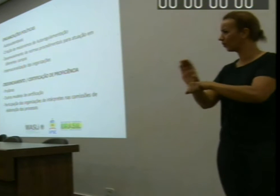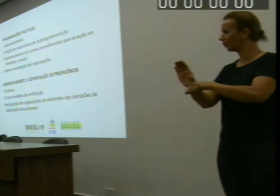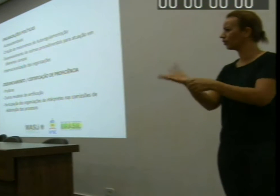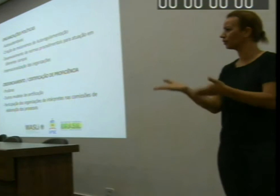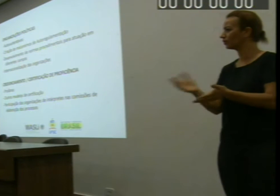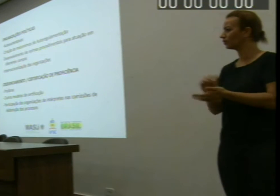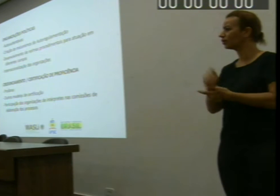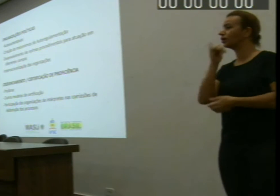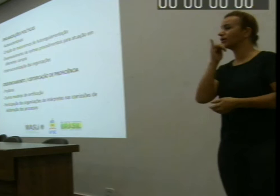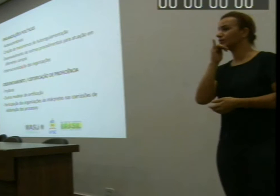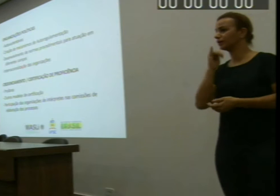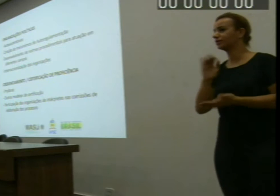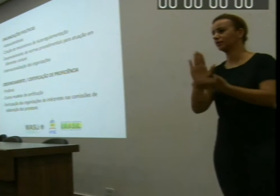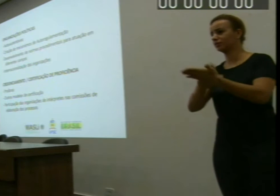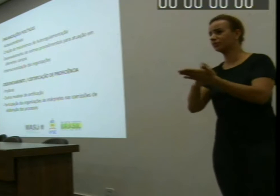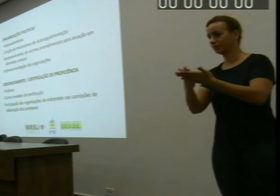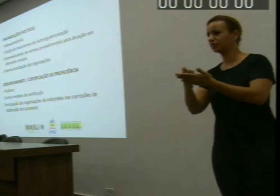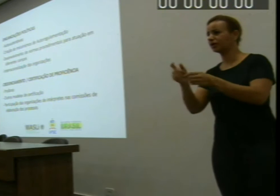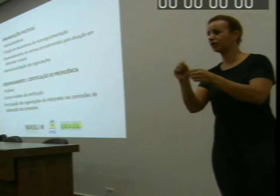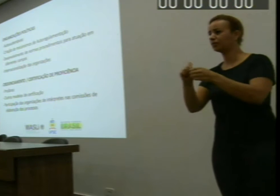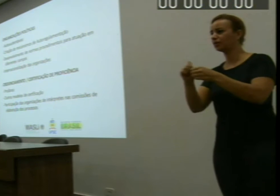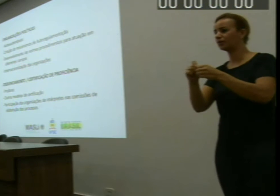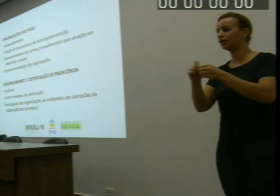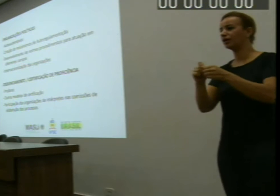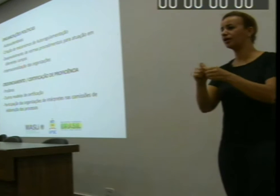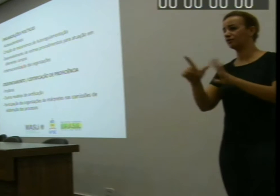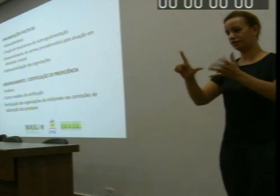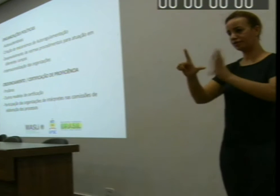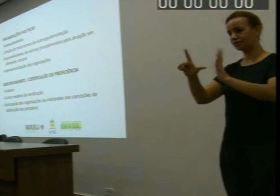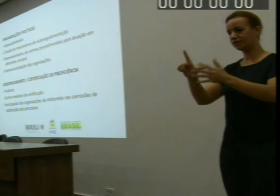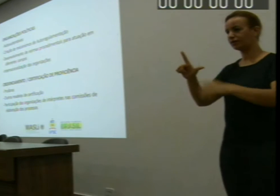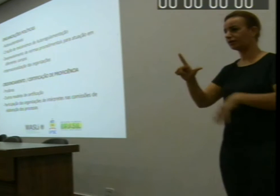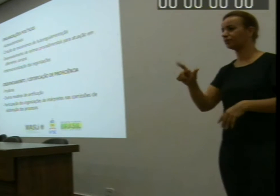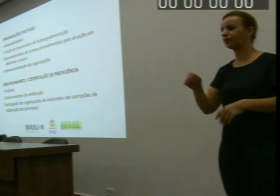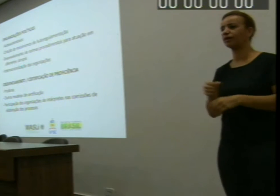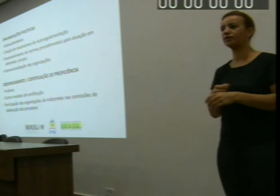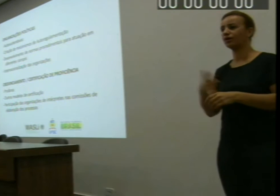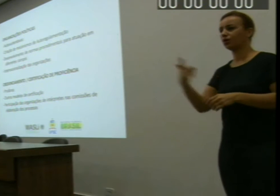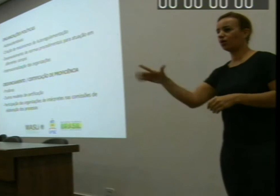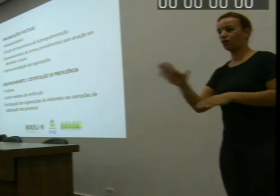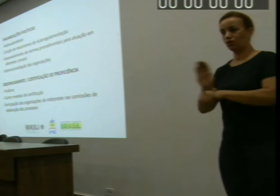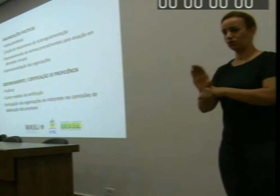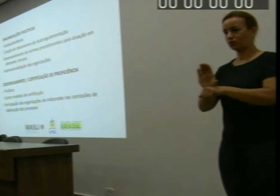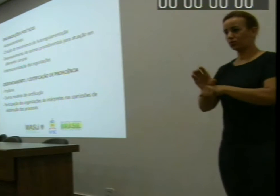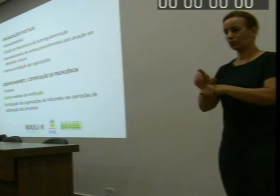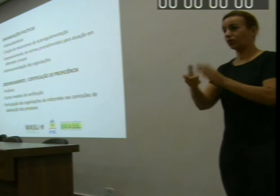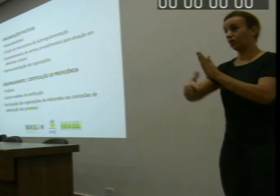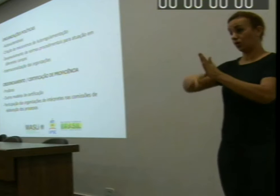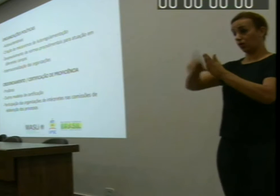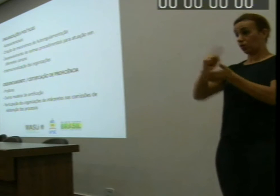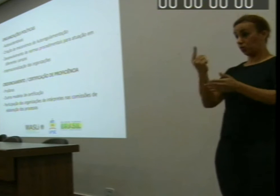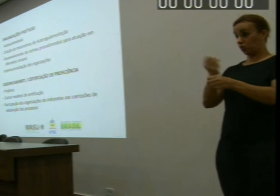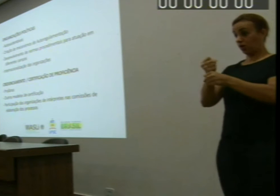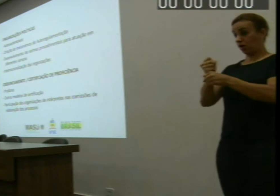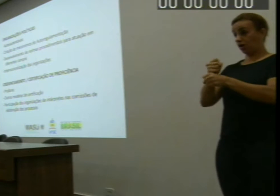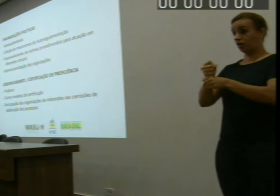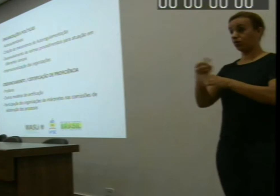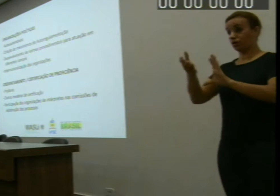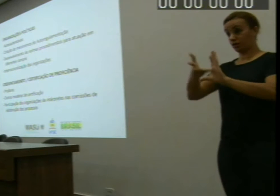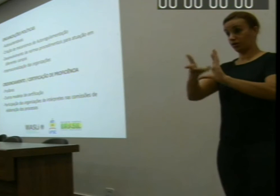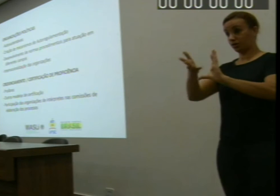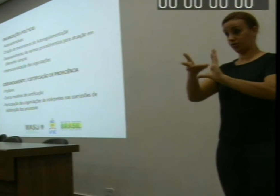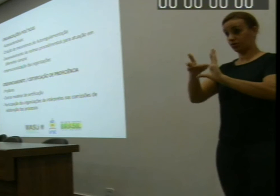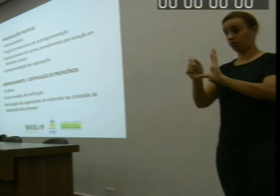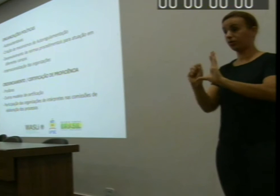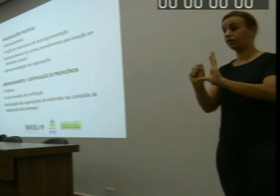exemplo se um intérprete entrou no curso de formação de intérprete um ano antes do último prolibras aí ele não se sentiu preparado para aquele primeiro ano fazer